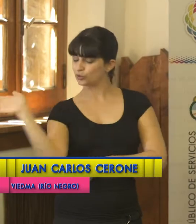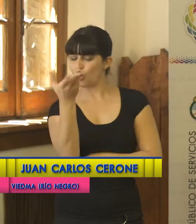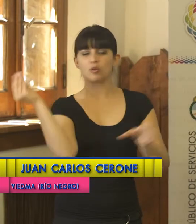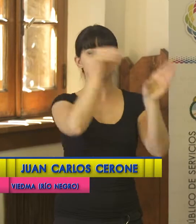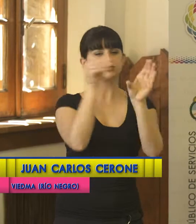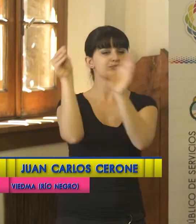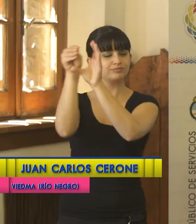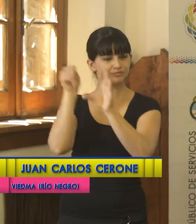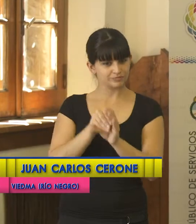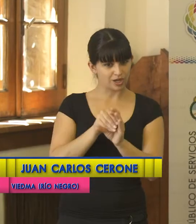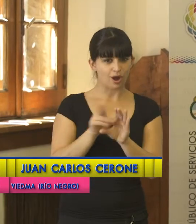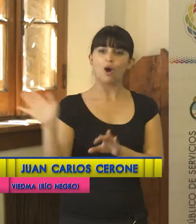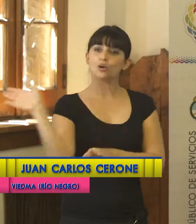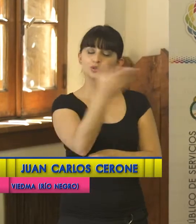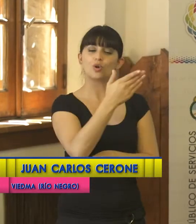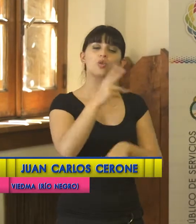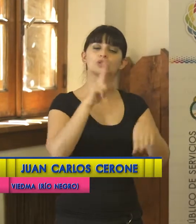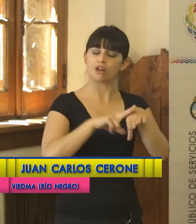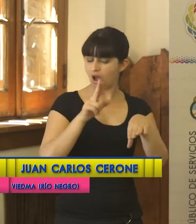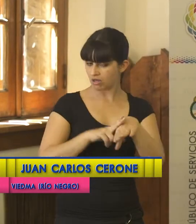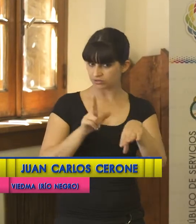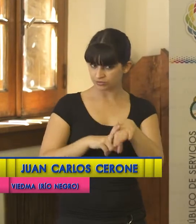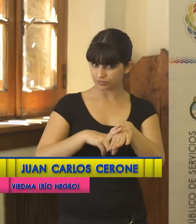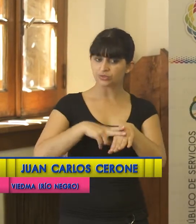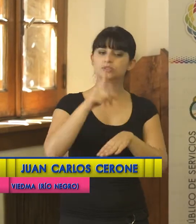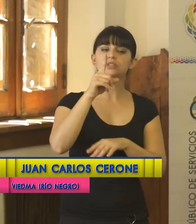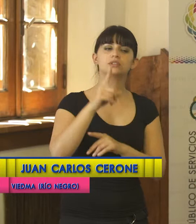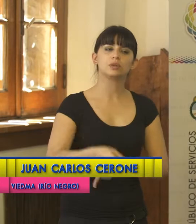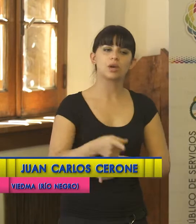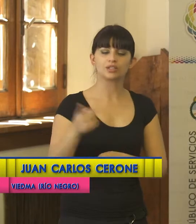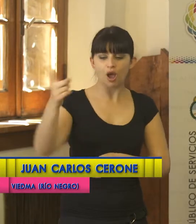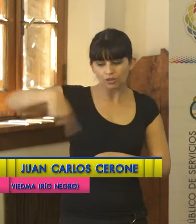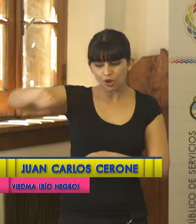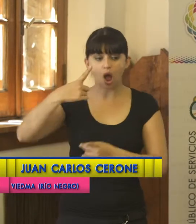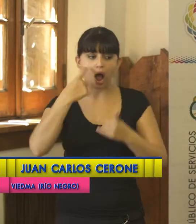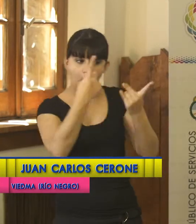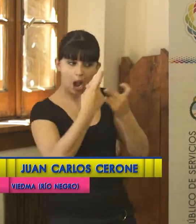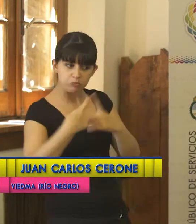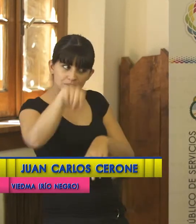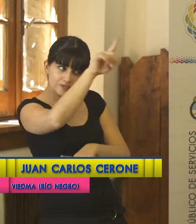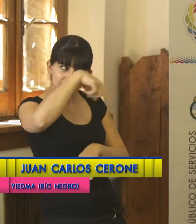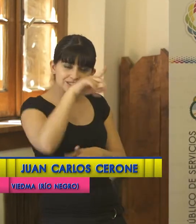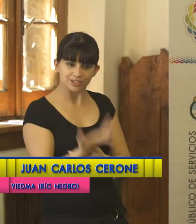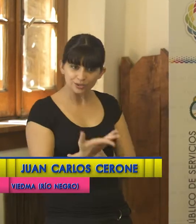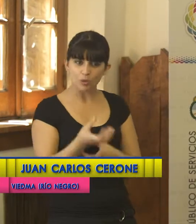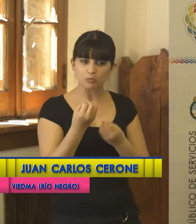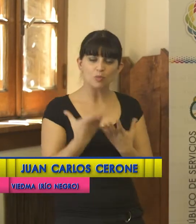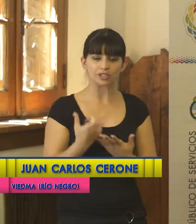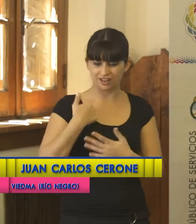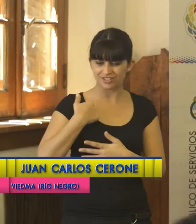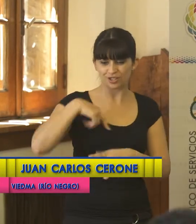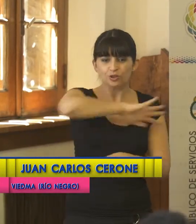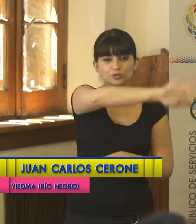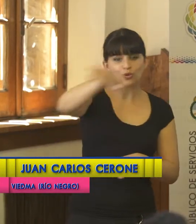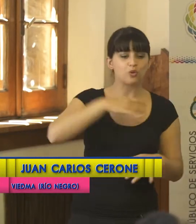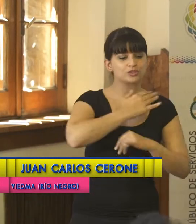los más los artífices y los que más tengan que usarlos porque son los que me permiten saber nuestro